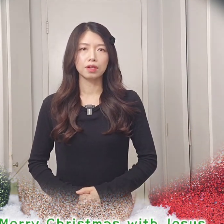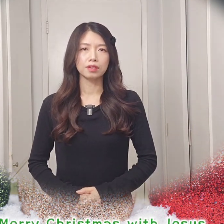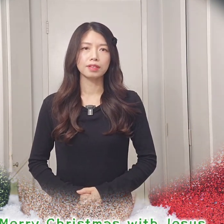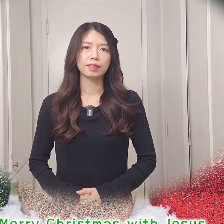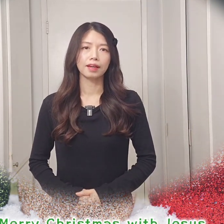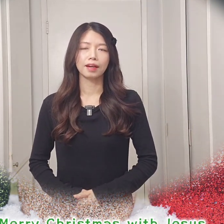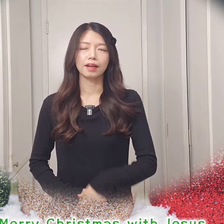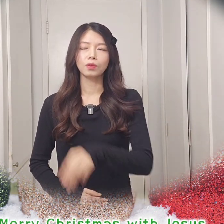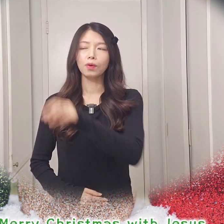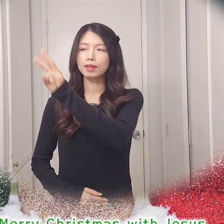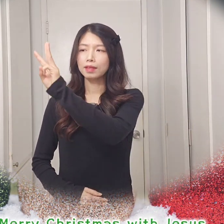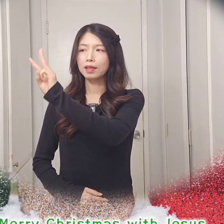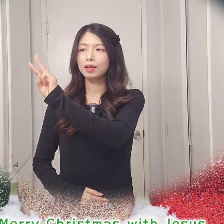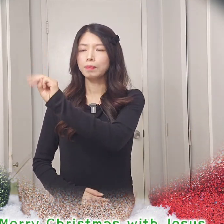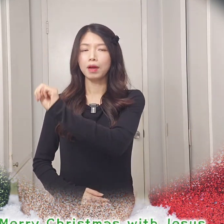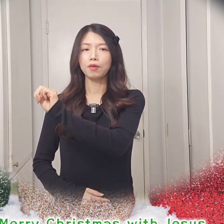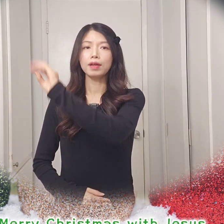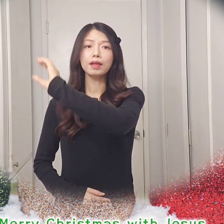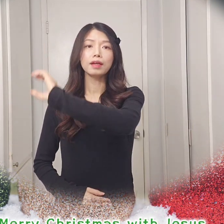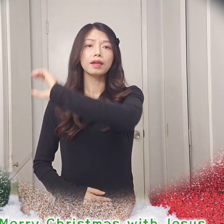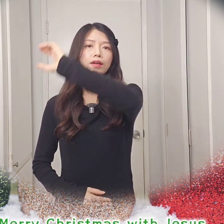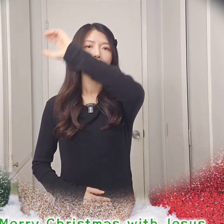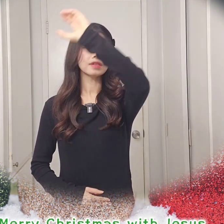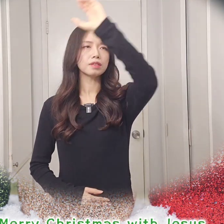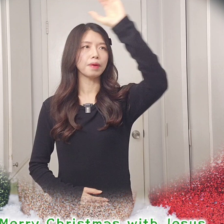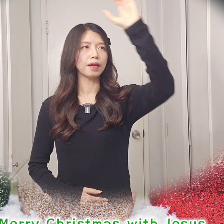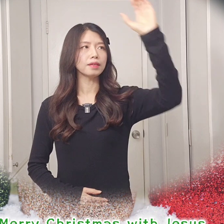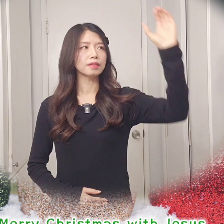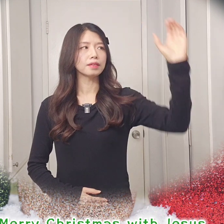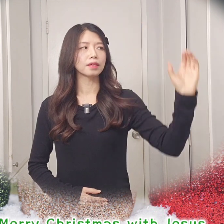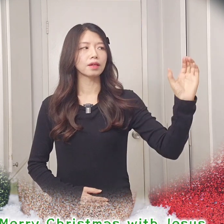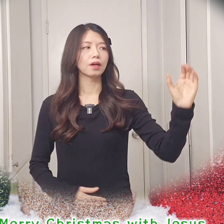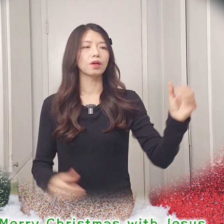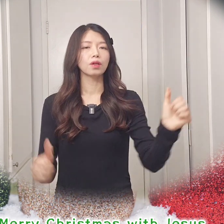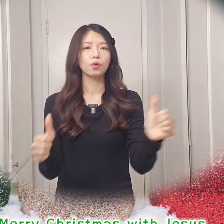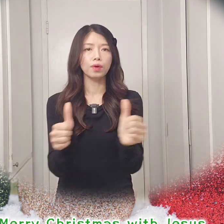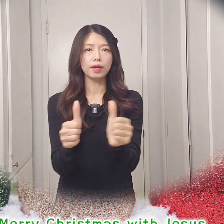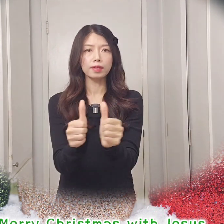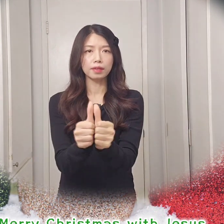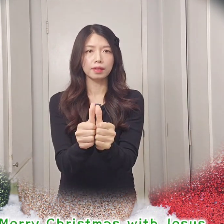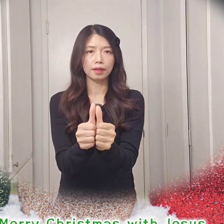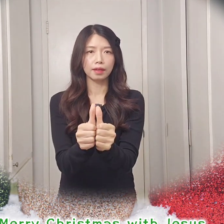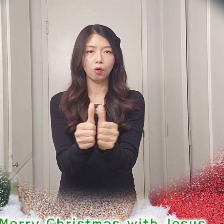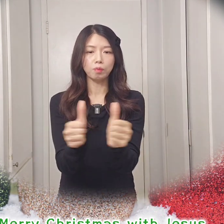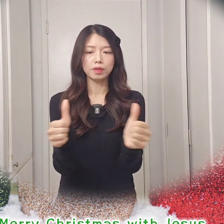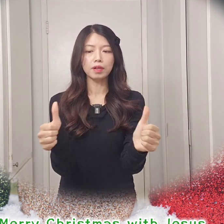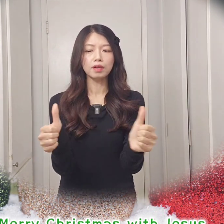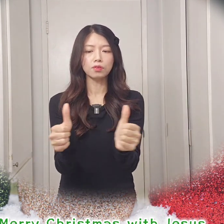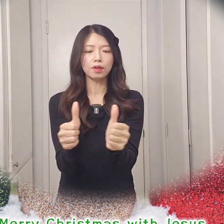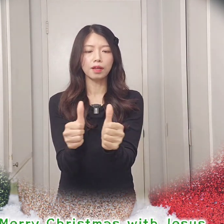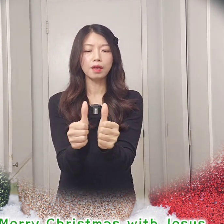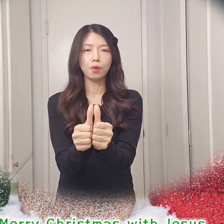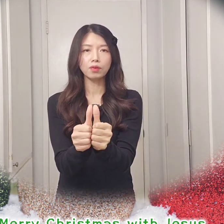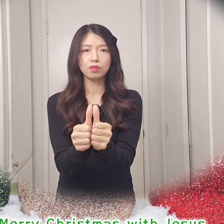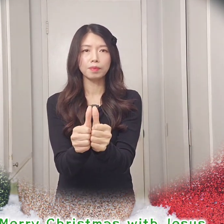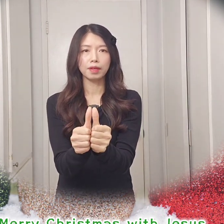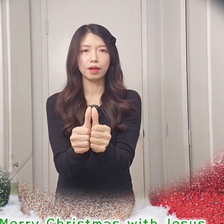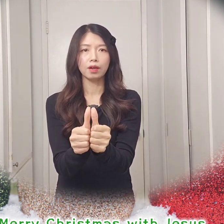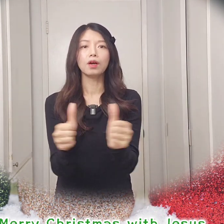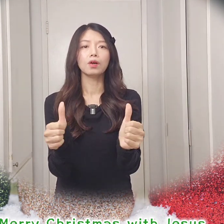Jesus. 똑같이 메리 크리스마스 with 엄지를 중간에 모아주시면 돼요.